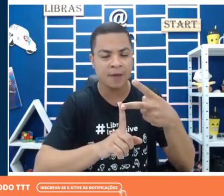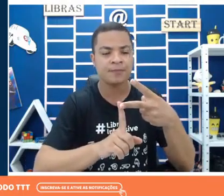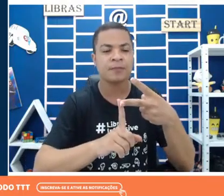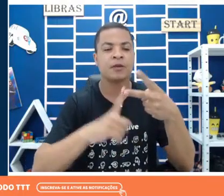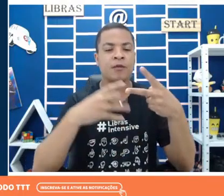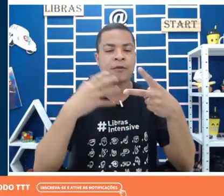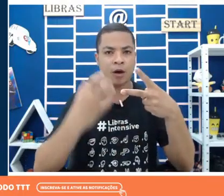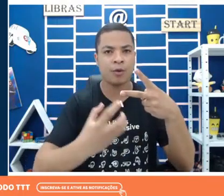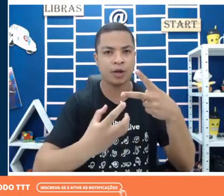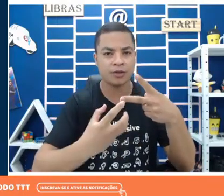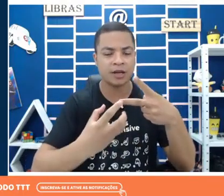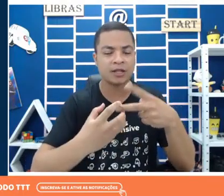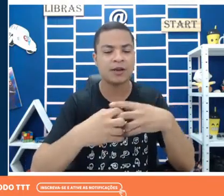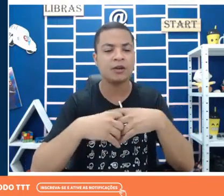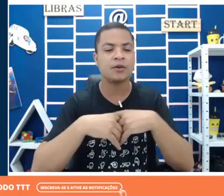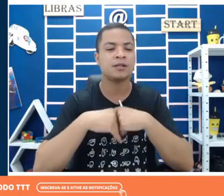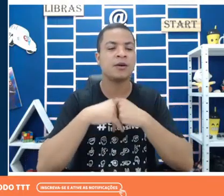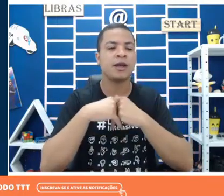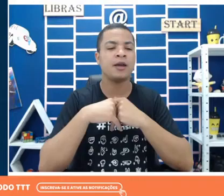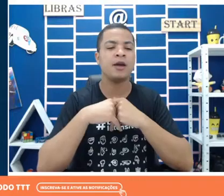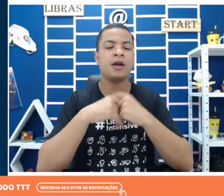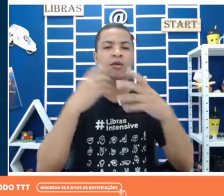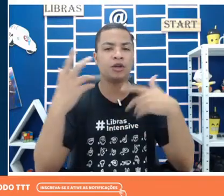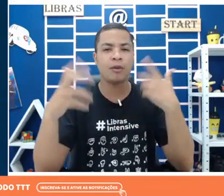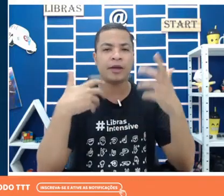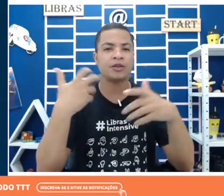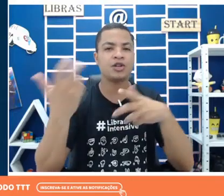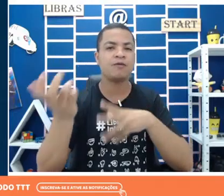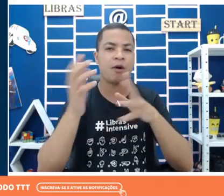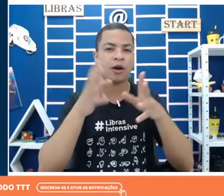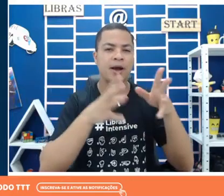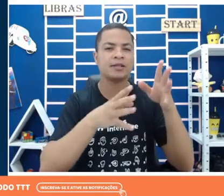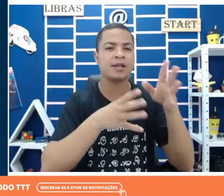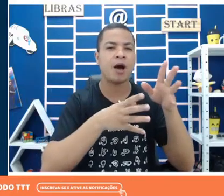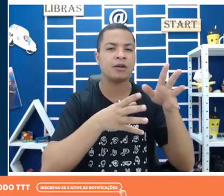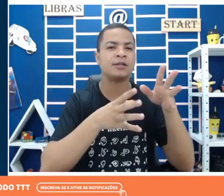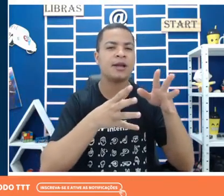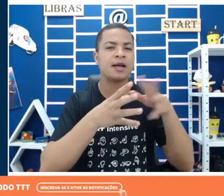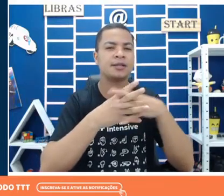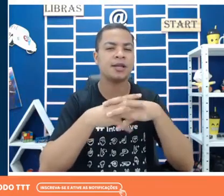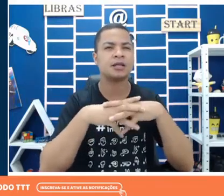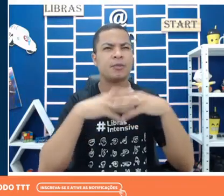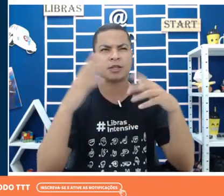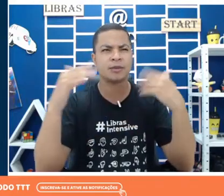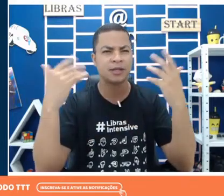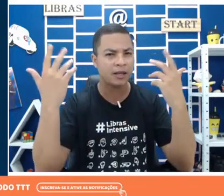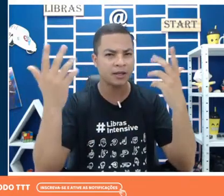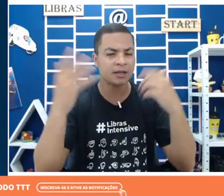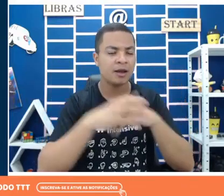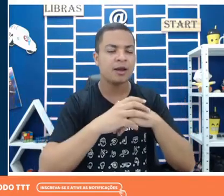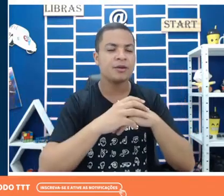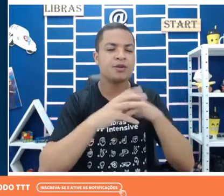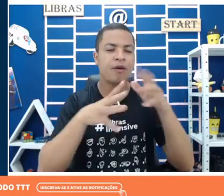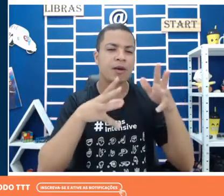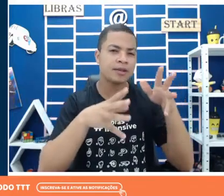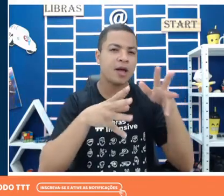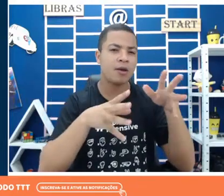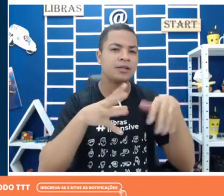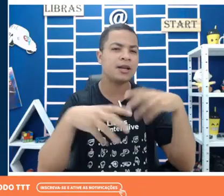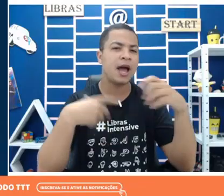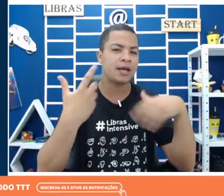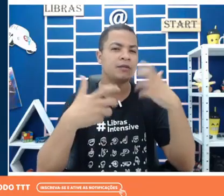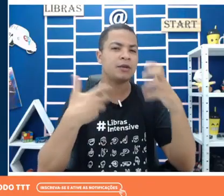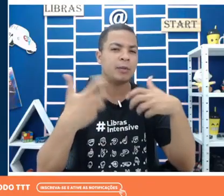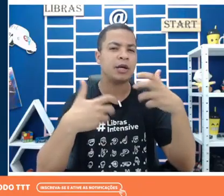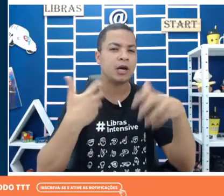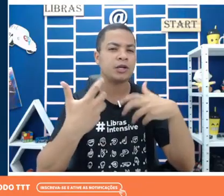falei, tá? Vou focar um pouquinho nos classificadores, ok? No outro momento a gente foca mais na aula de sinais nas próximas quintas. A gente foca mais na